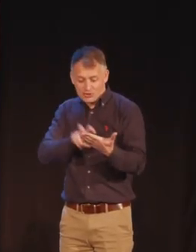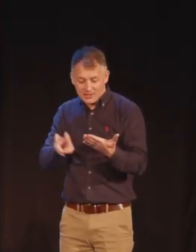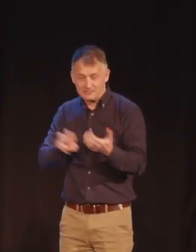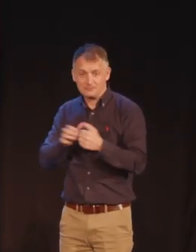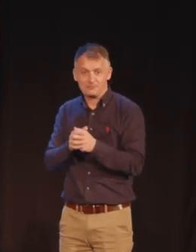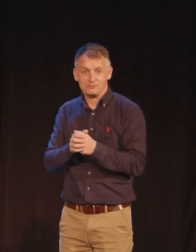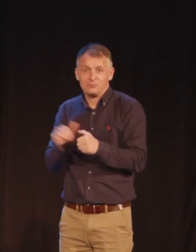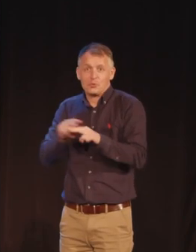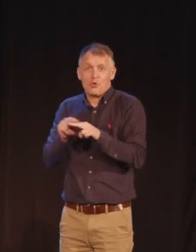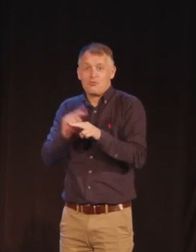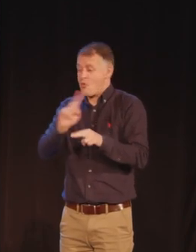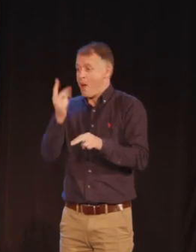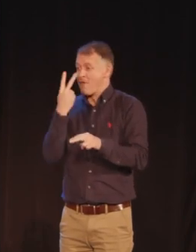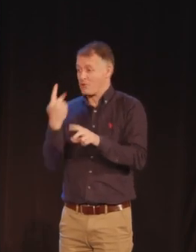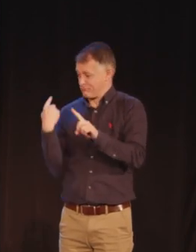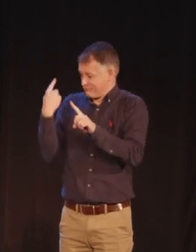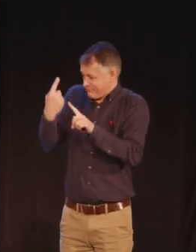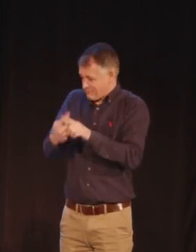văzut niciodată în viața mea.